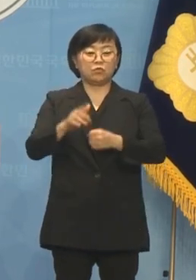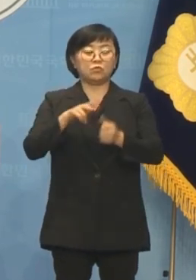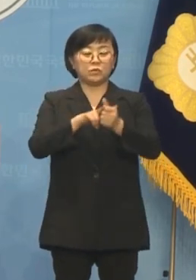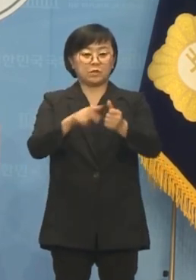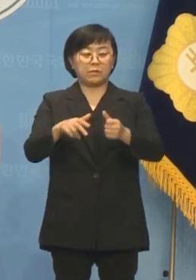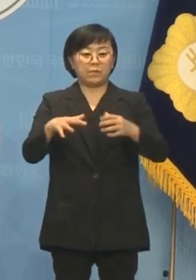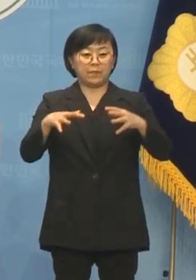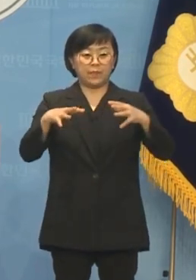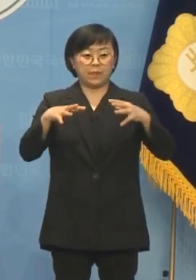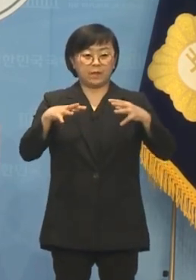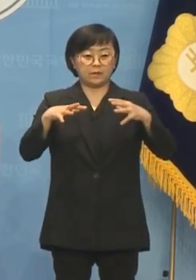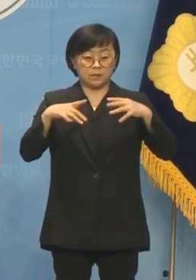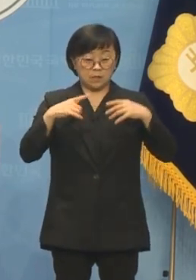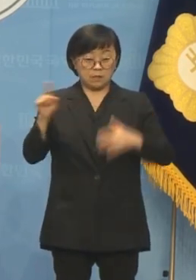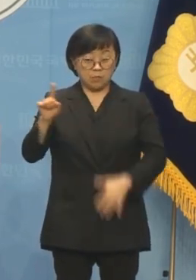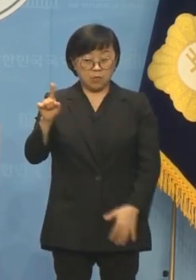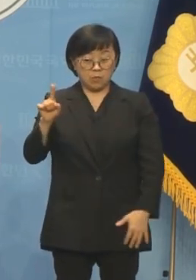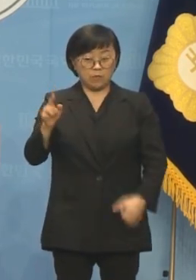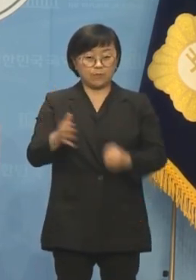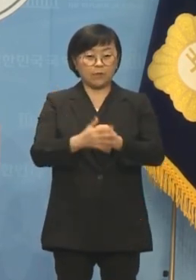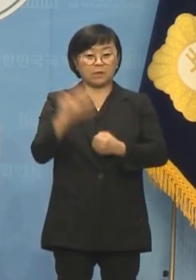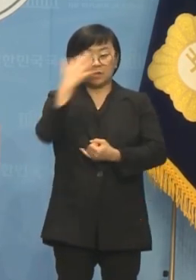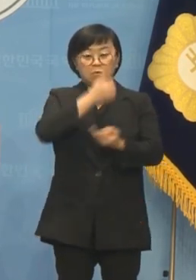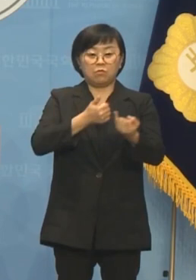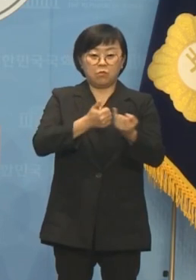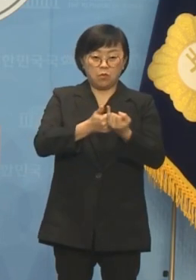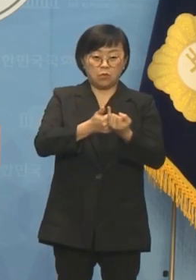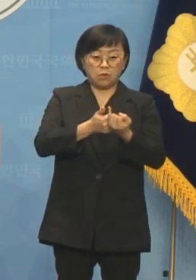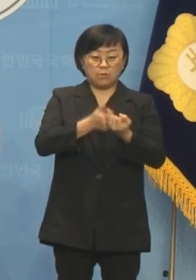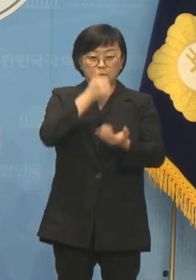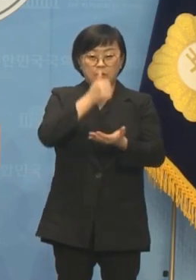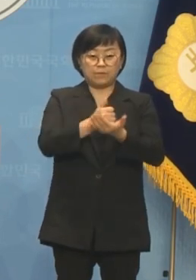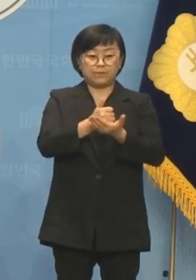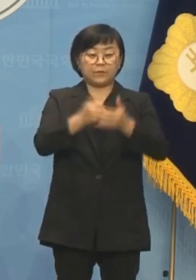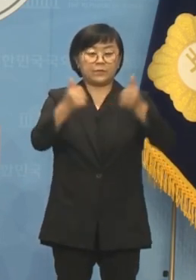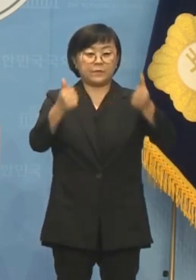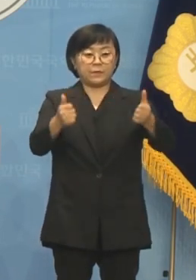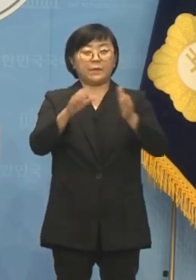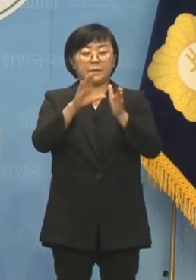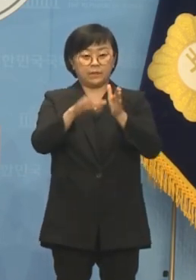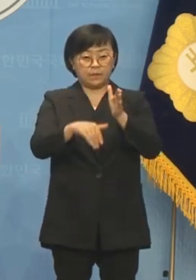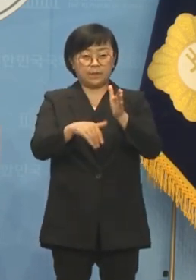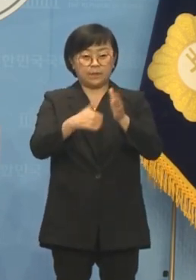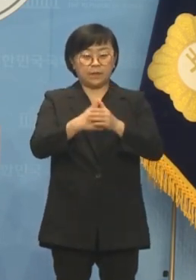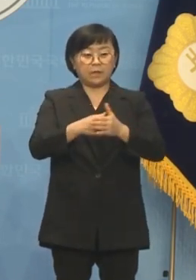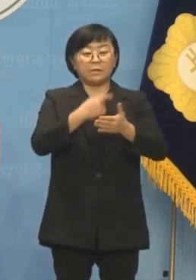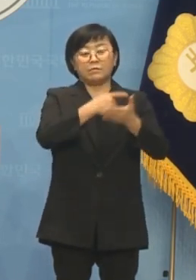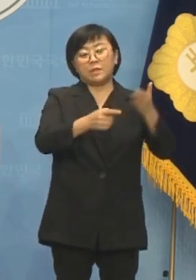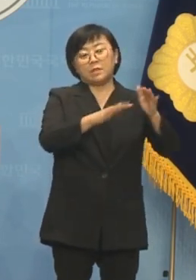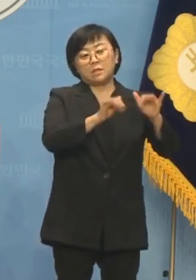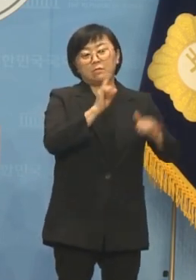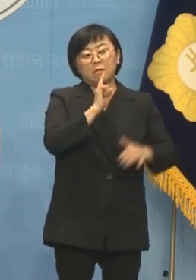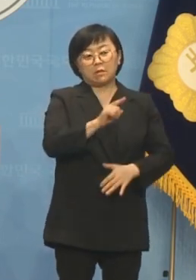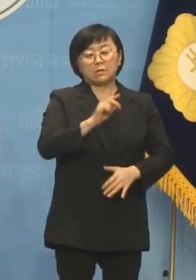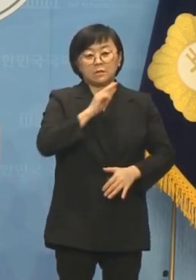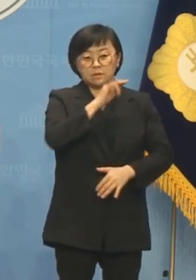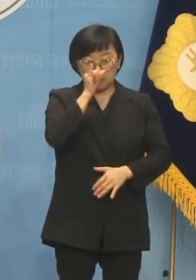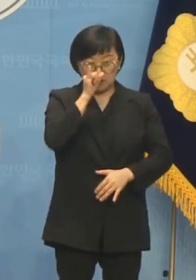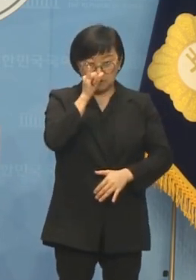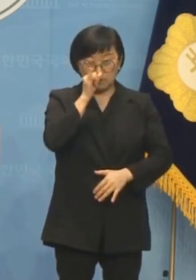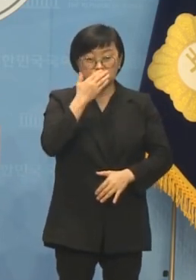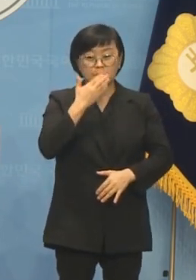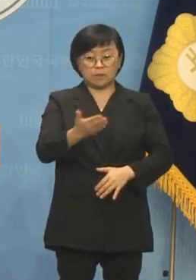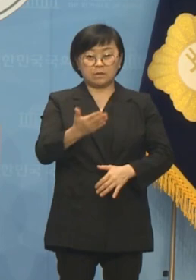가명 전략은 성폭력 범죄의 특성상 재판 과정에서 피해자의 말이 의심받을 수